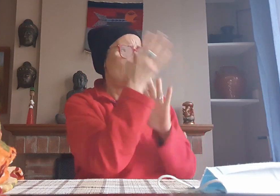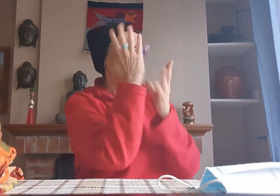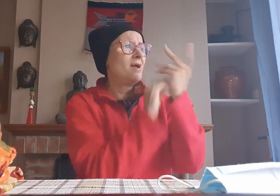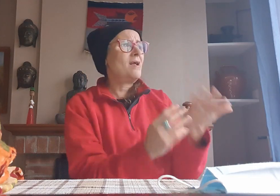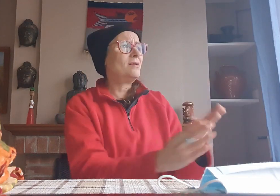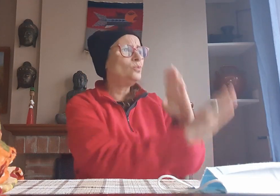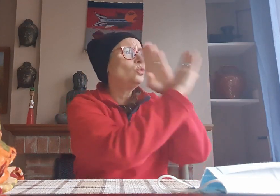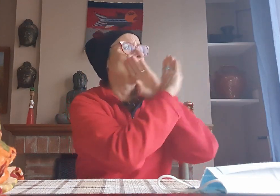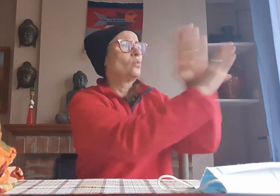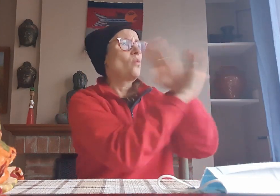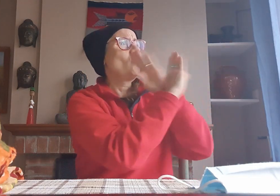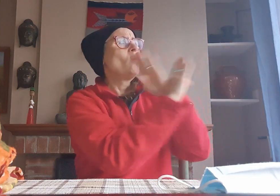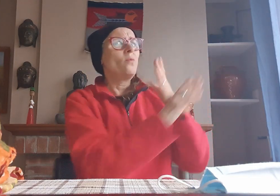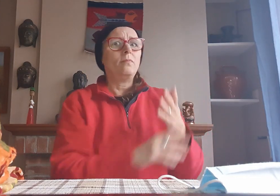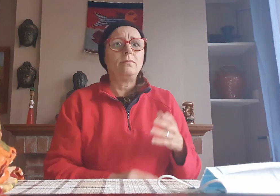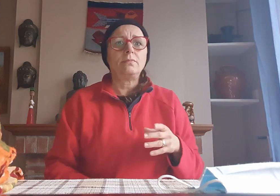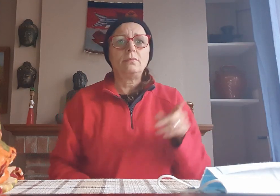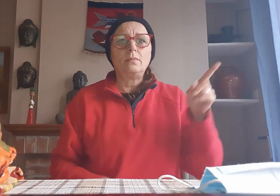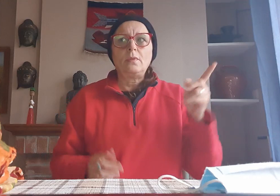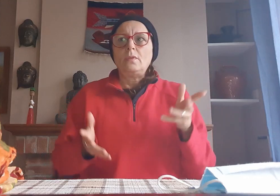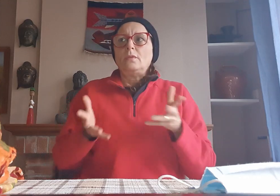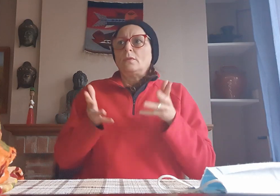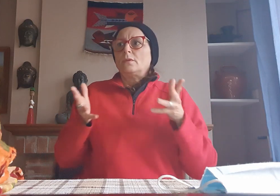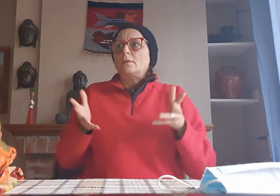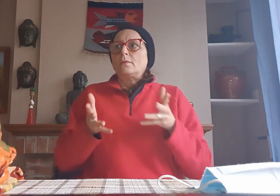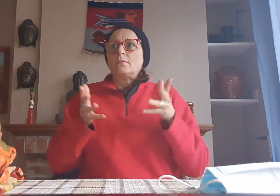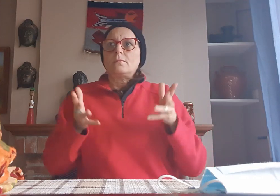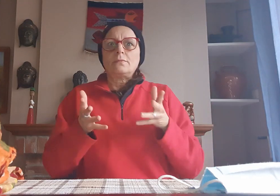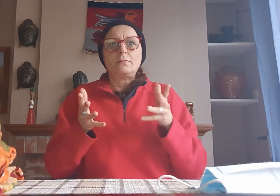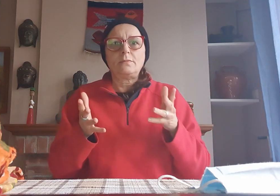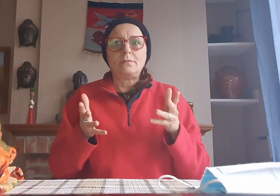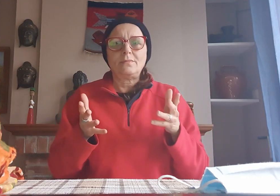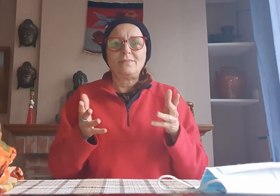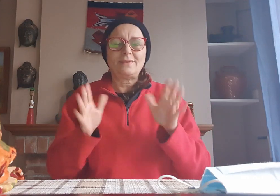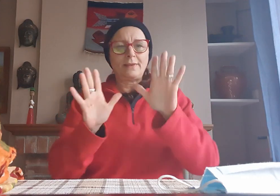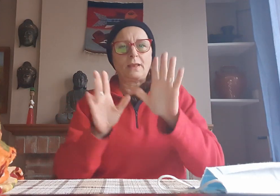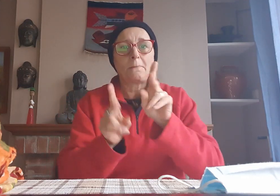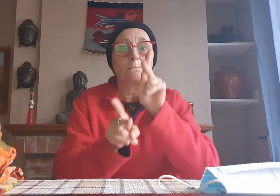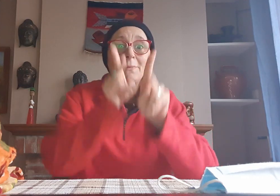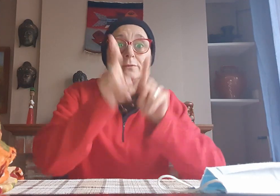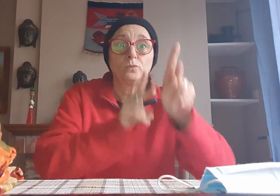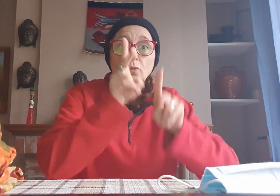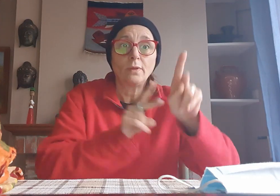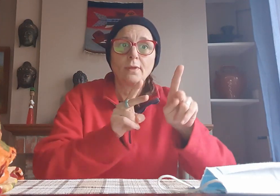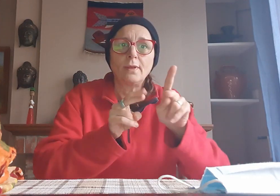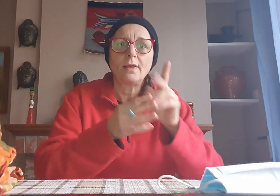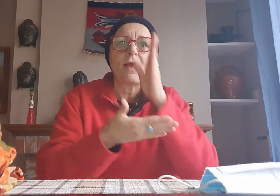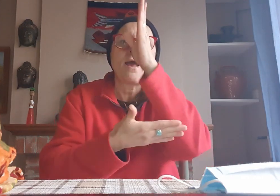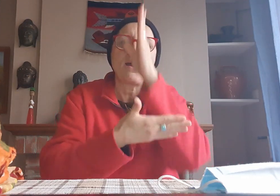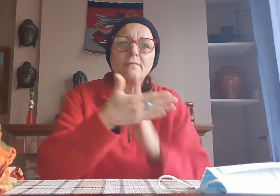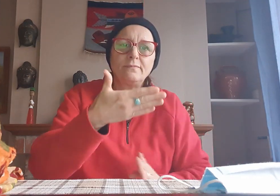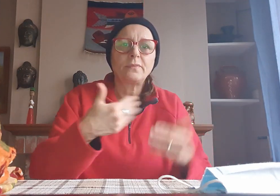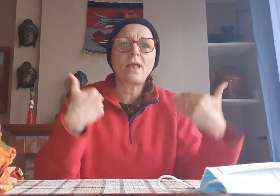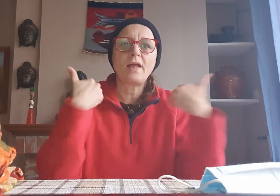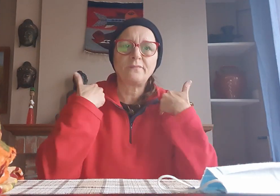No sabía dónde mirar. El balcón es de infarto. La vista es una locura. La vista es una locura. Tienes que ver el cuarto de